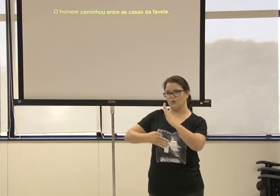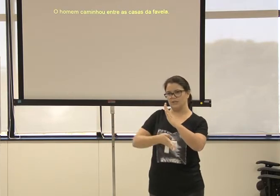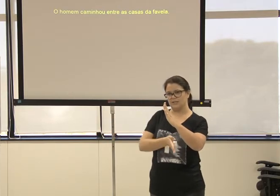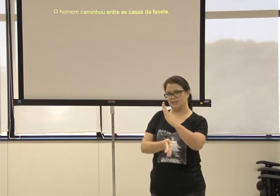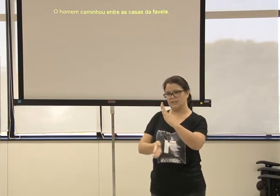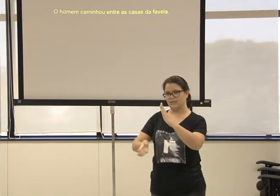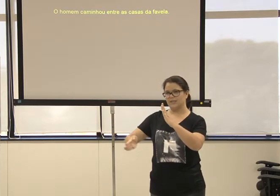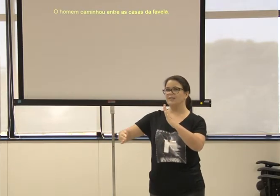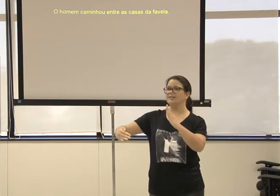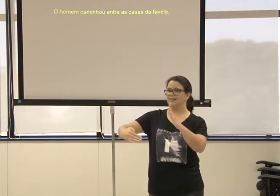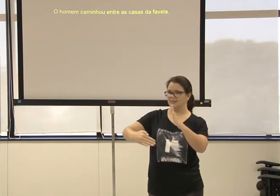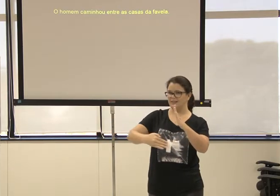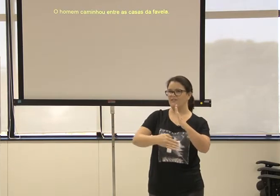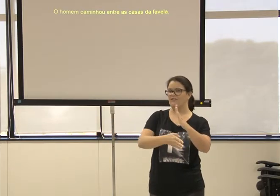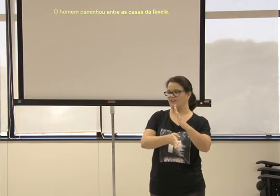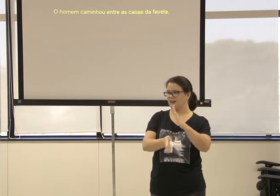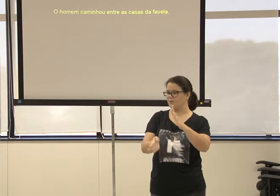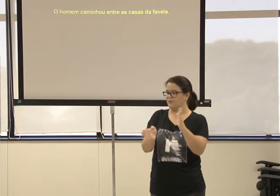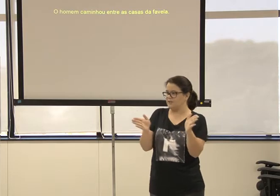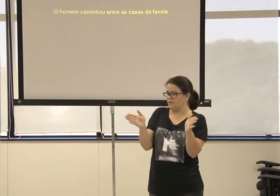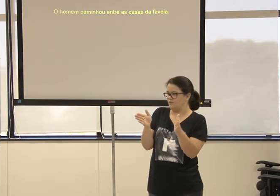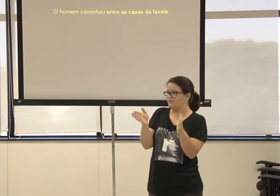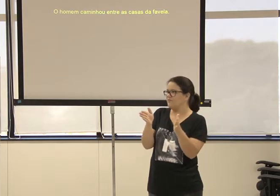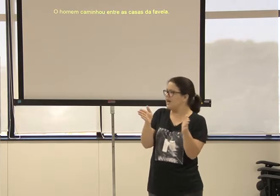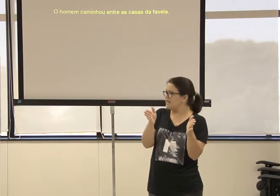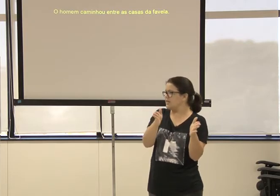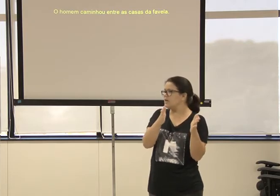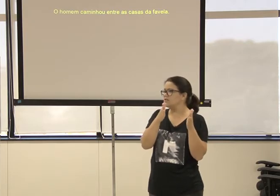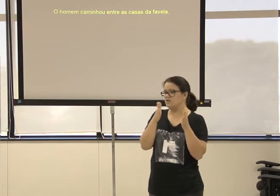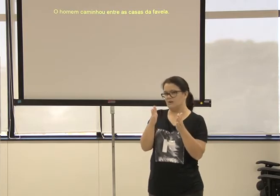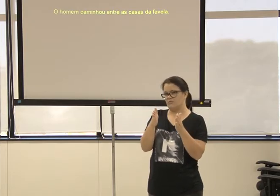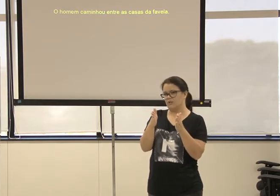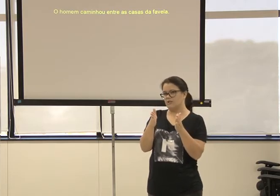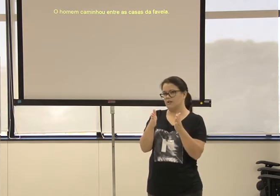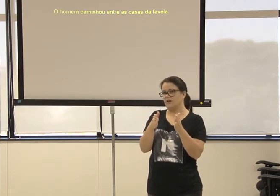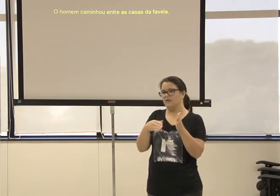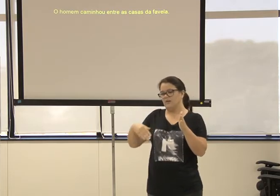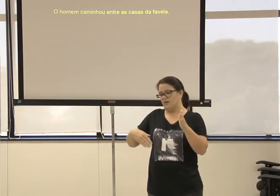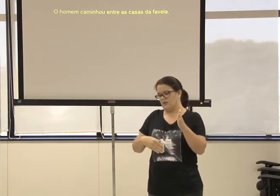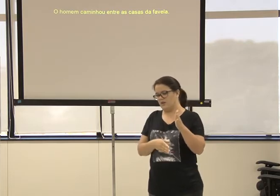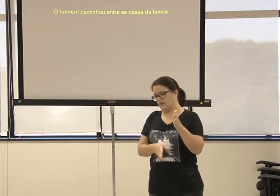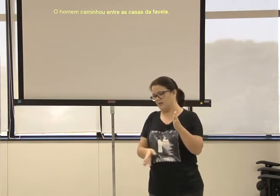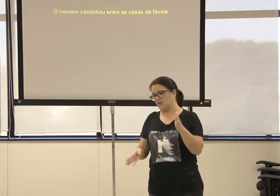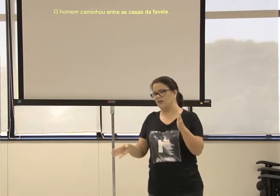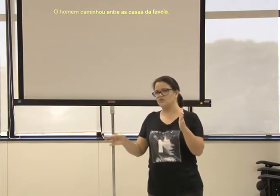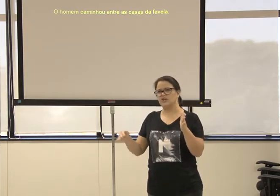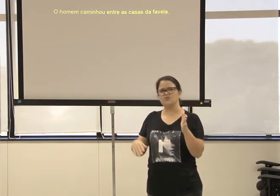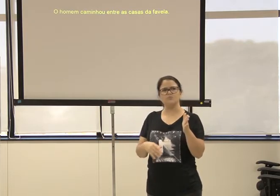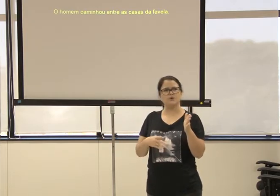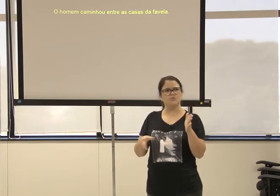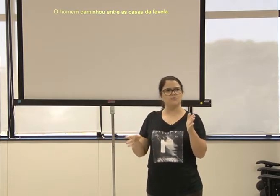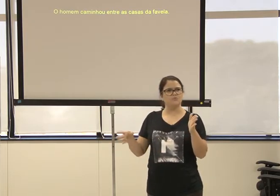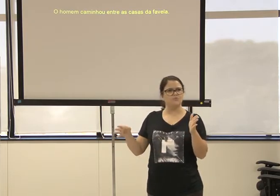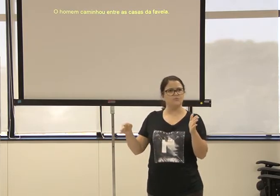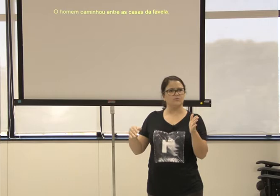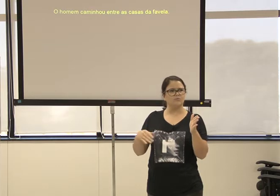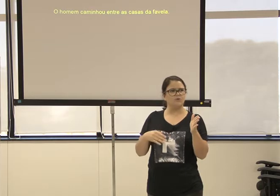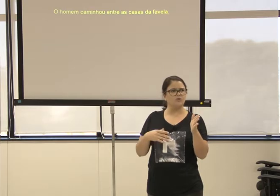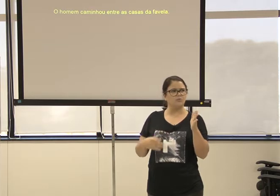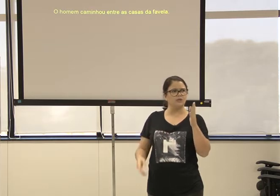ruas da favela, porque são vielinhas geralmente, né? Quem já subiu em